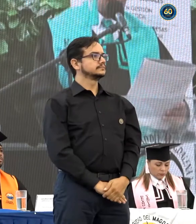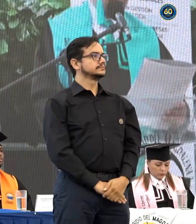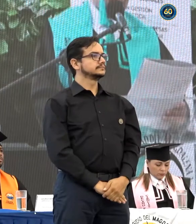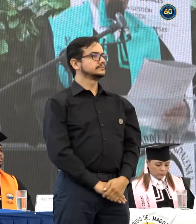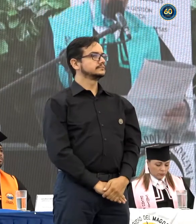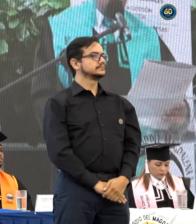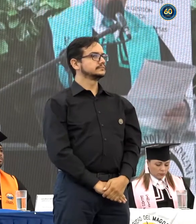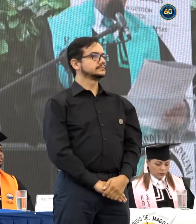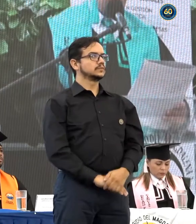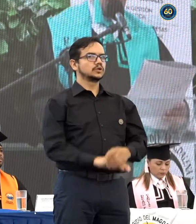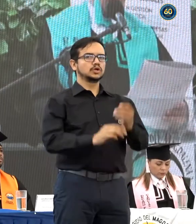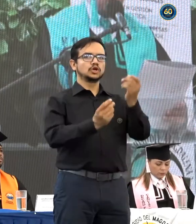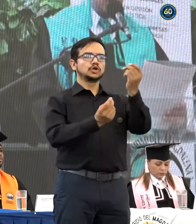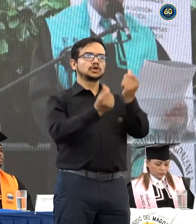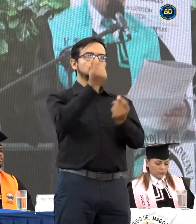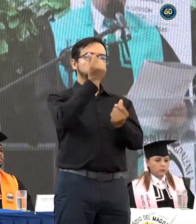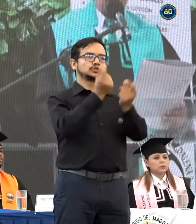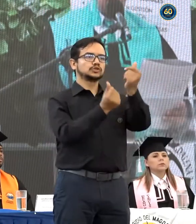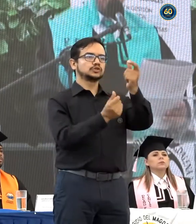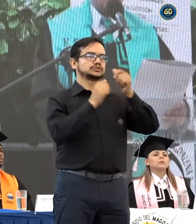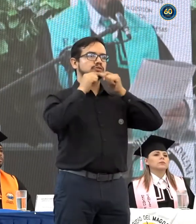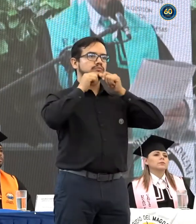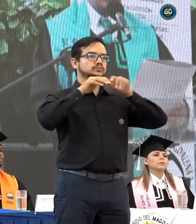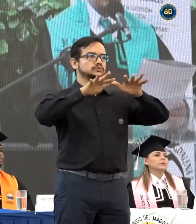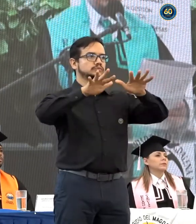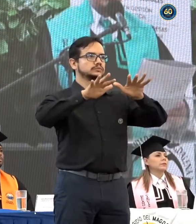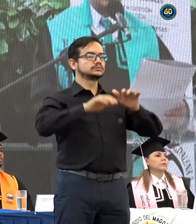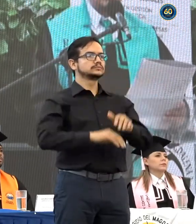contador y contadora pública